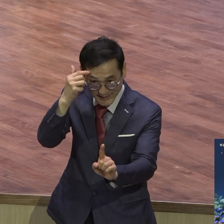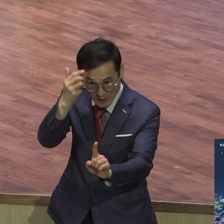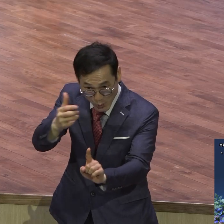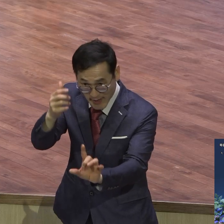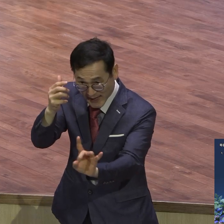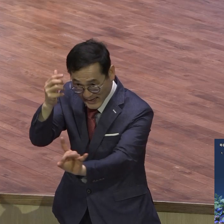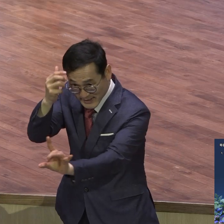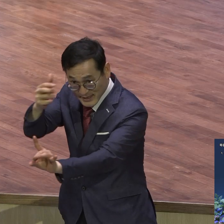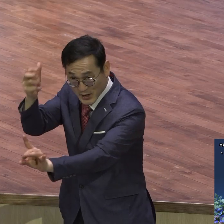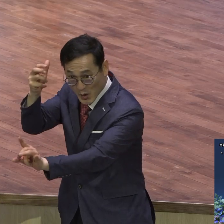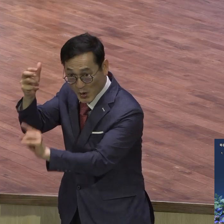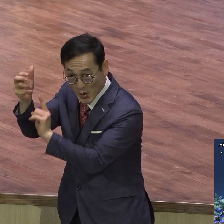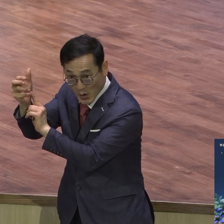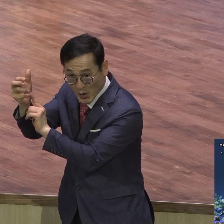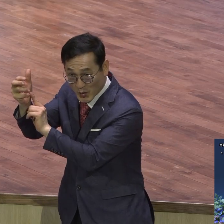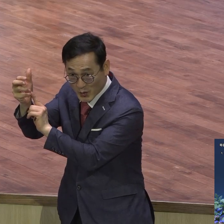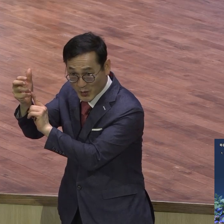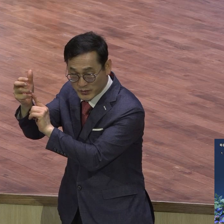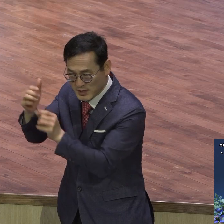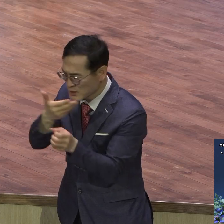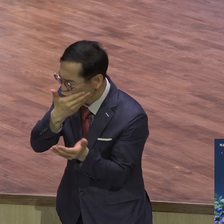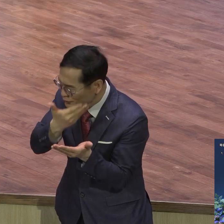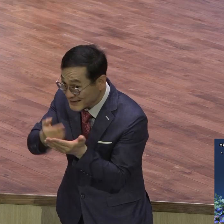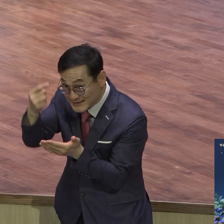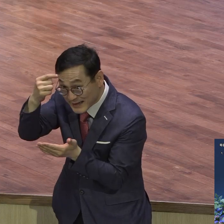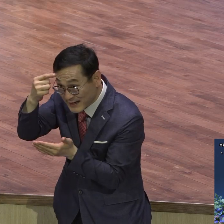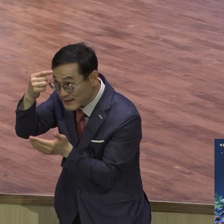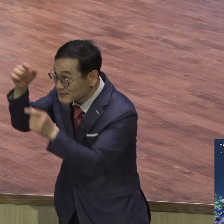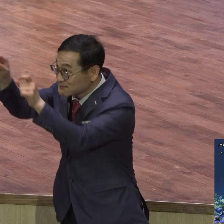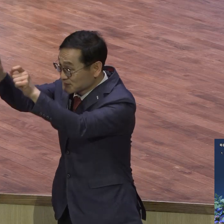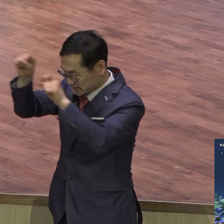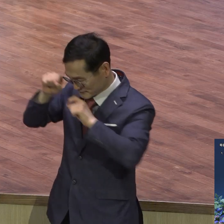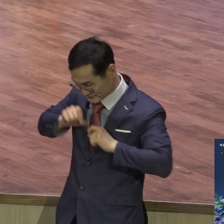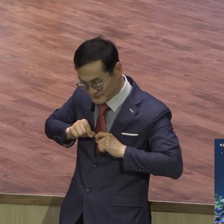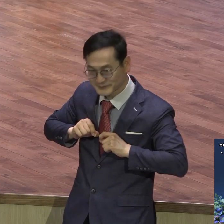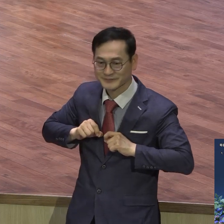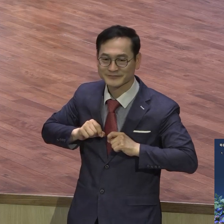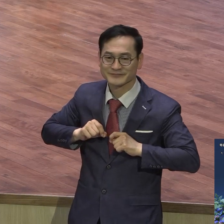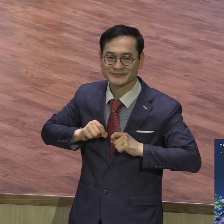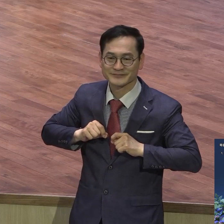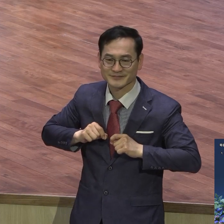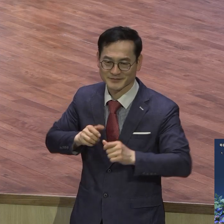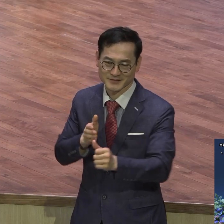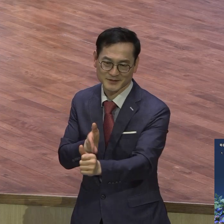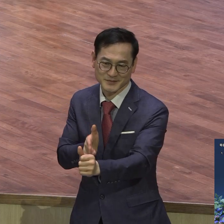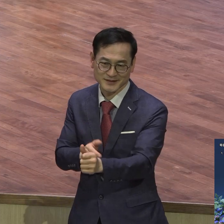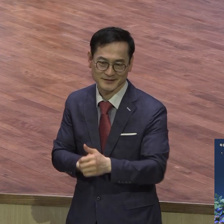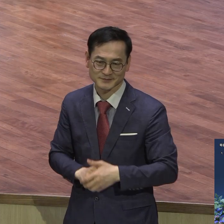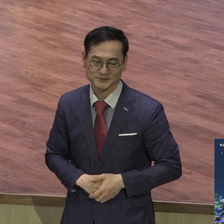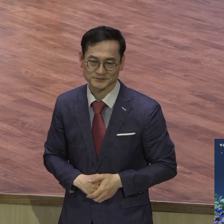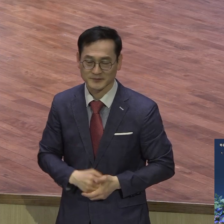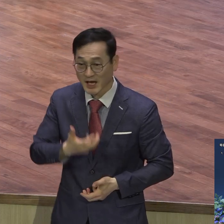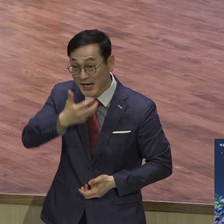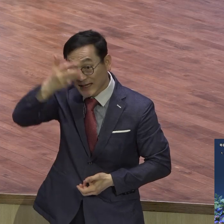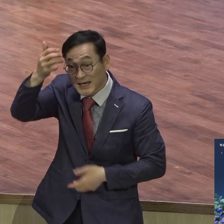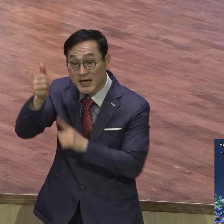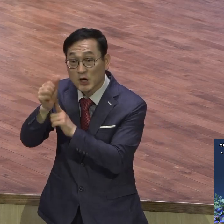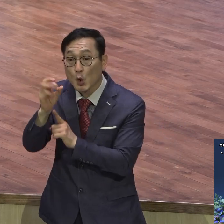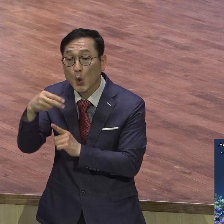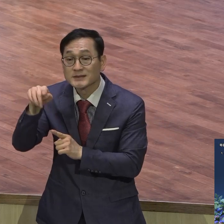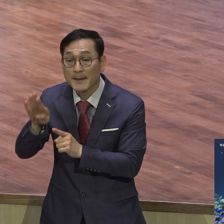시각으로 여러분도 그렇게 받으시길 바랍니다 창세기 45장에 보면 요셉이 자신을